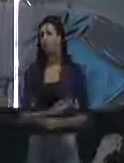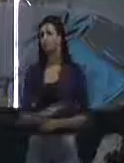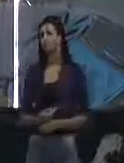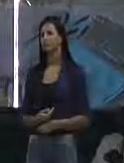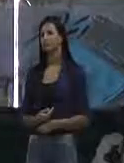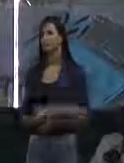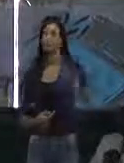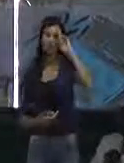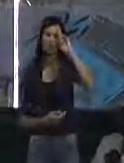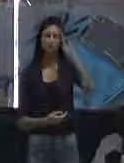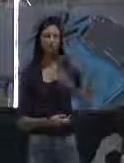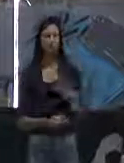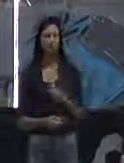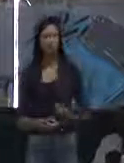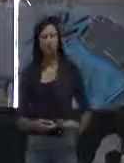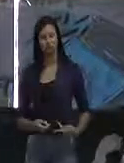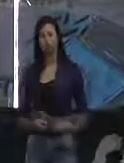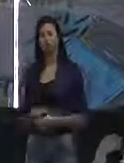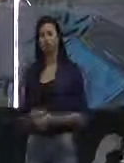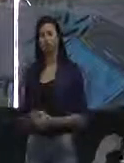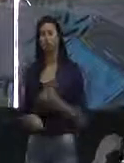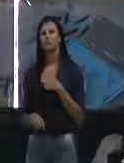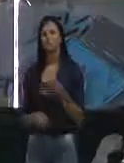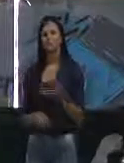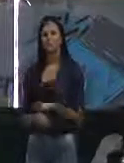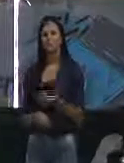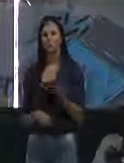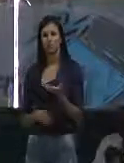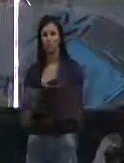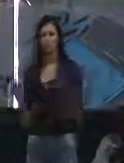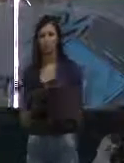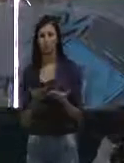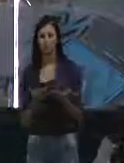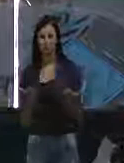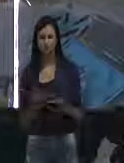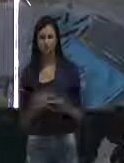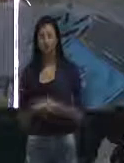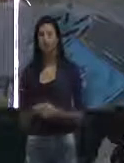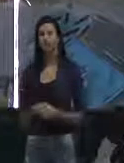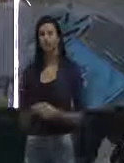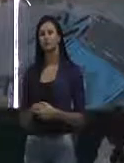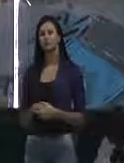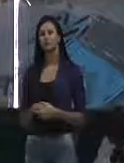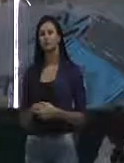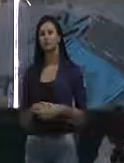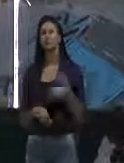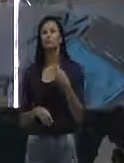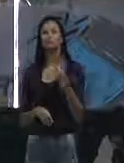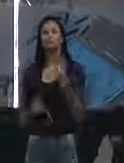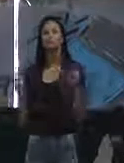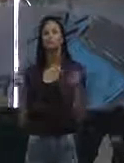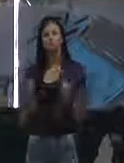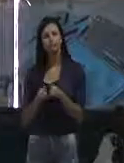Senhor presidente, eu quero, nesse momento, dizer também que